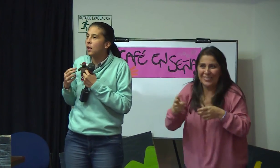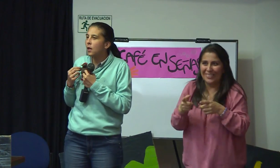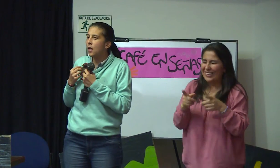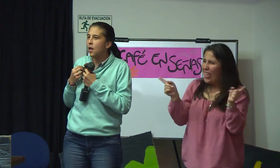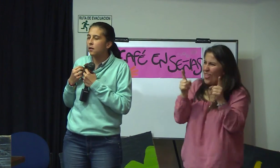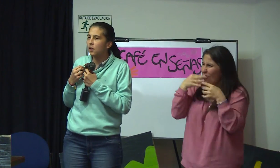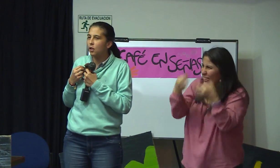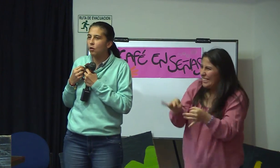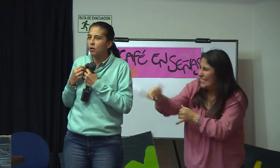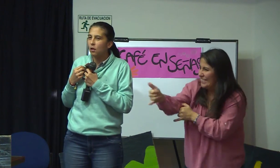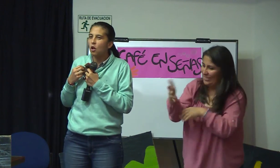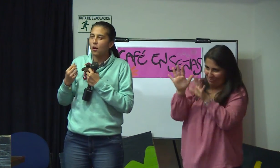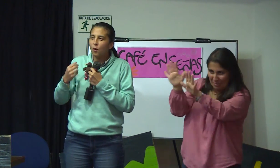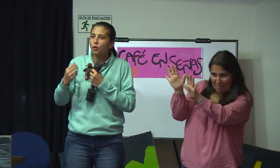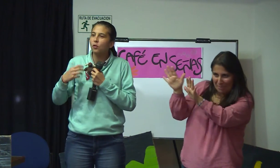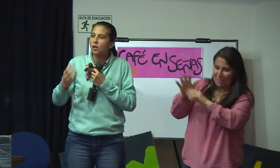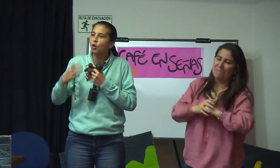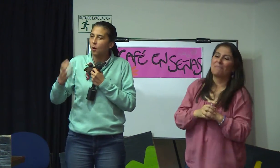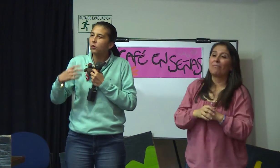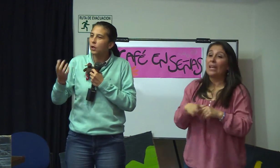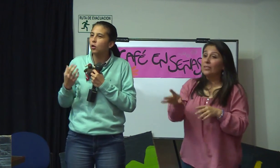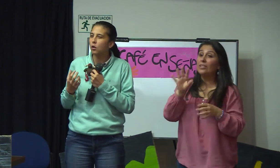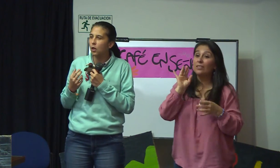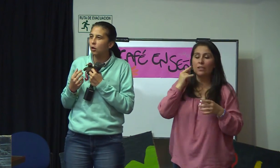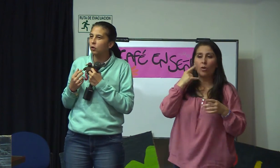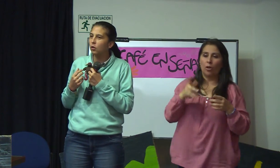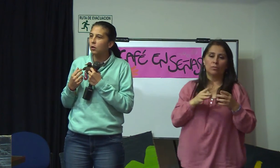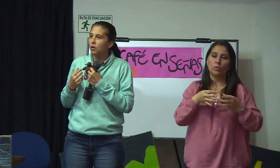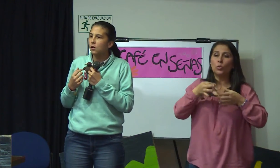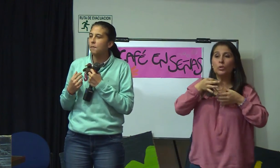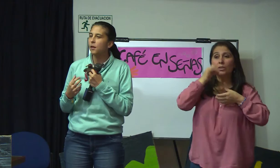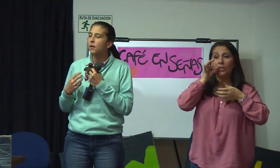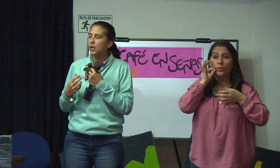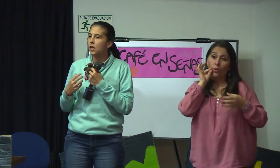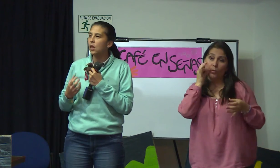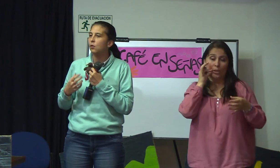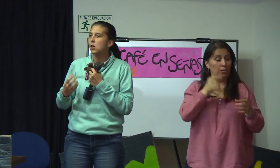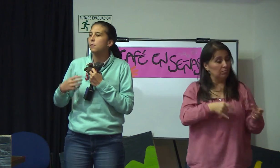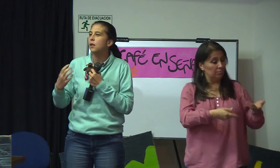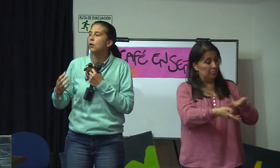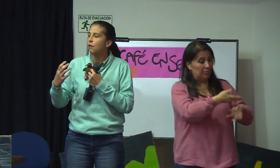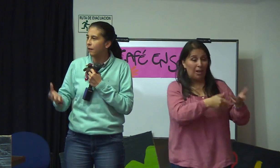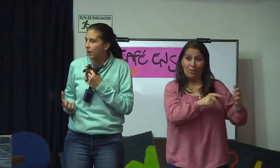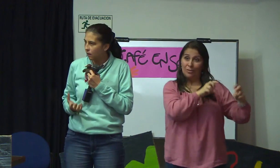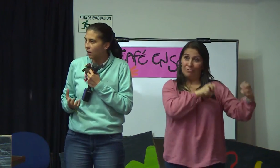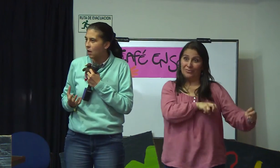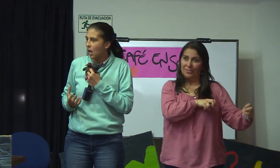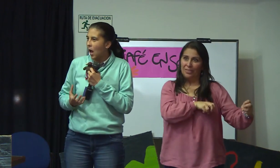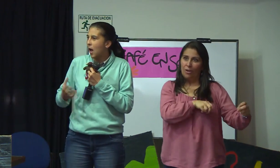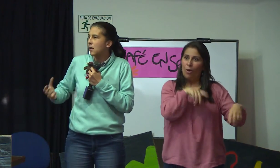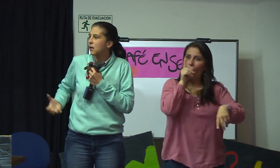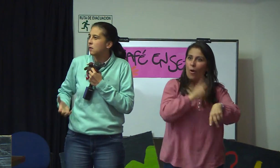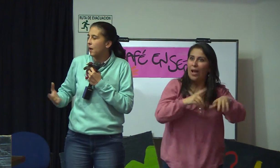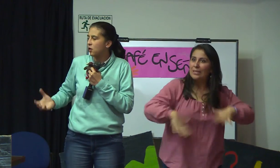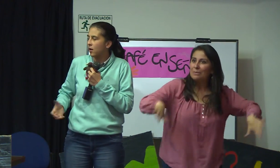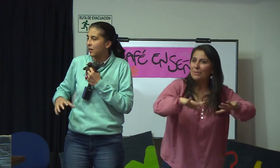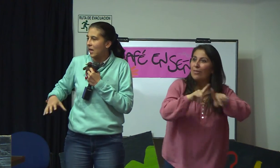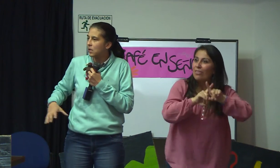el ejercicio, creo que cuando uno se toma un tinto con el otro, se permite tener un espacio diferente a ese espacio que